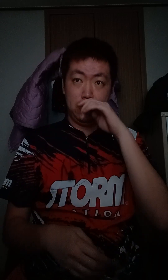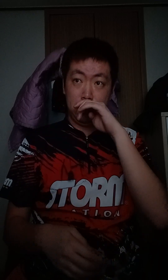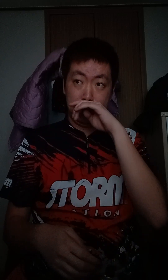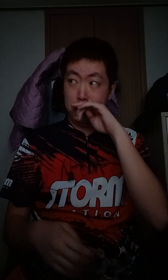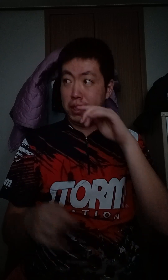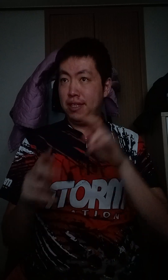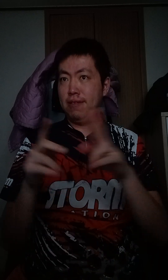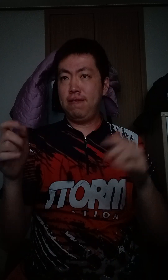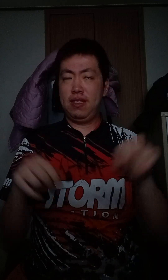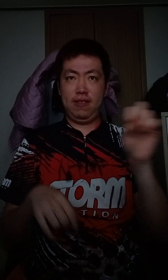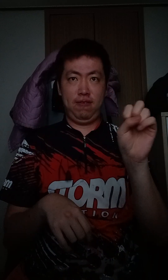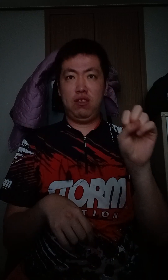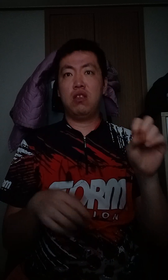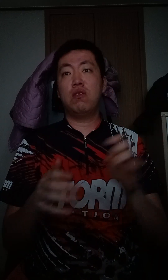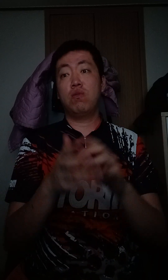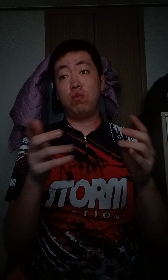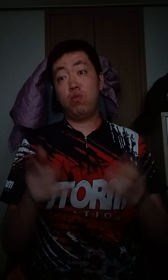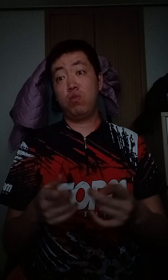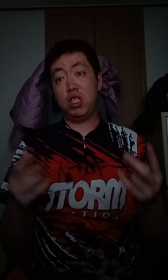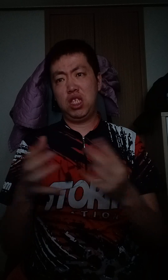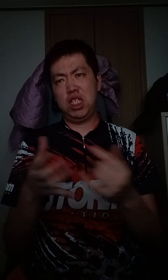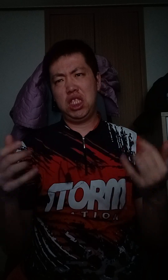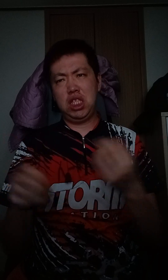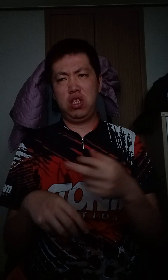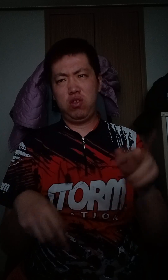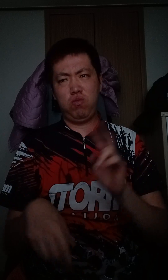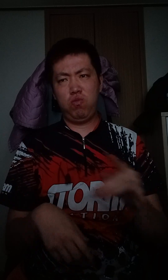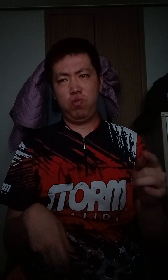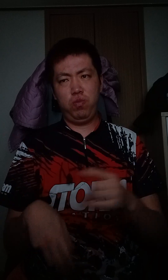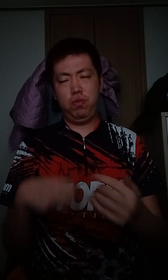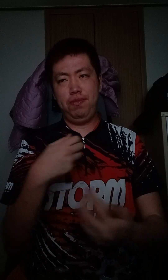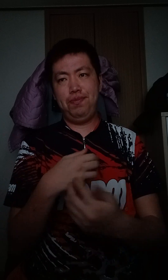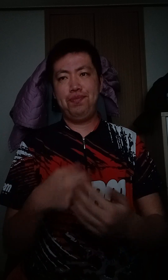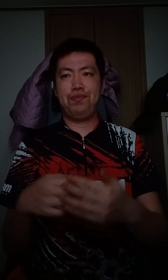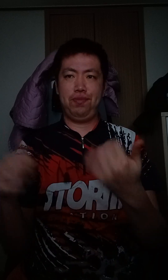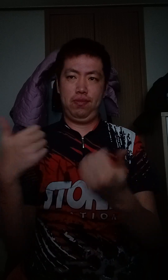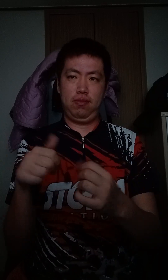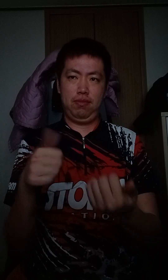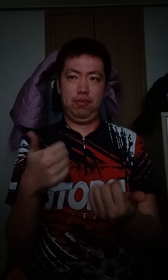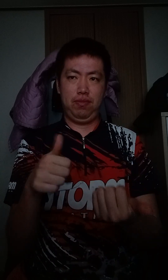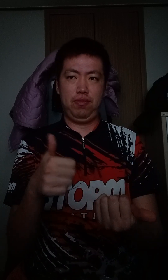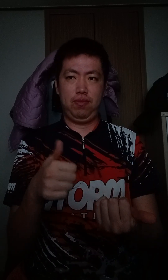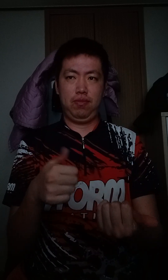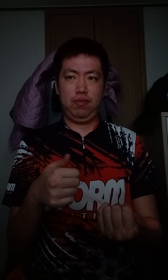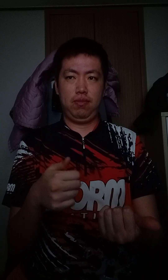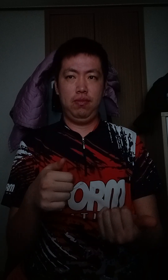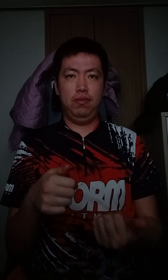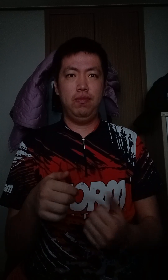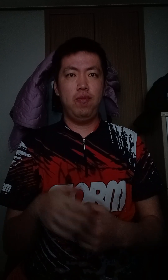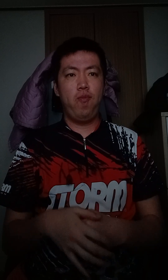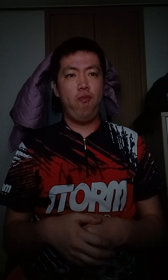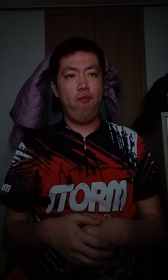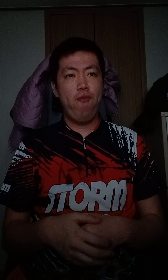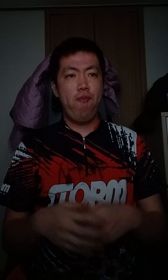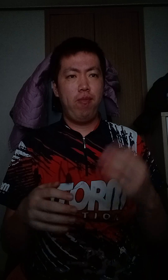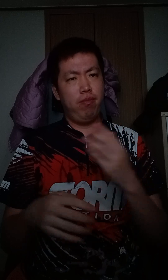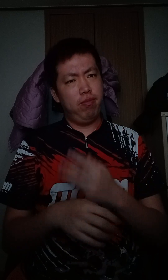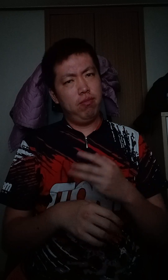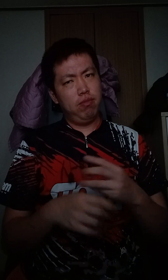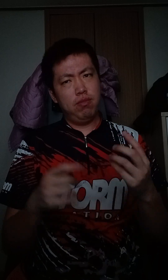30대 트럭 운전자는 심정지 상태에서 병원으로 옮겨졌지만 숨졌습니다. 처참했지요. 머리에 다쳤는데